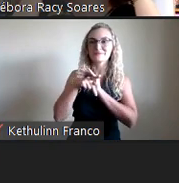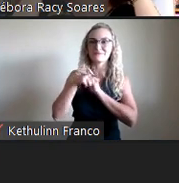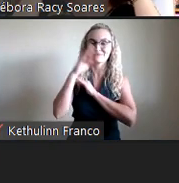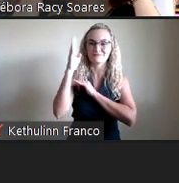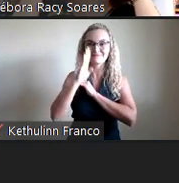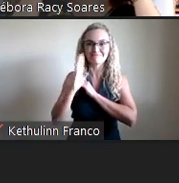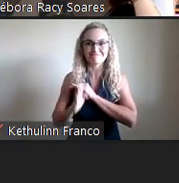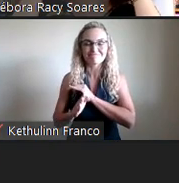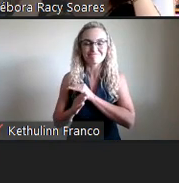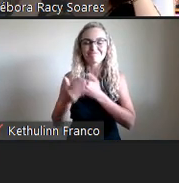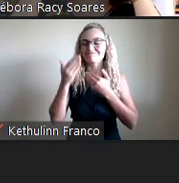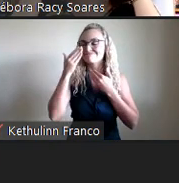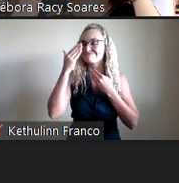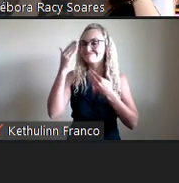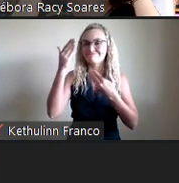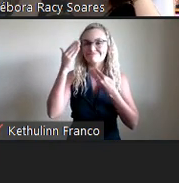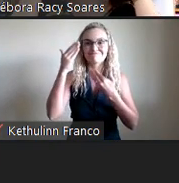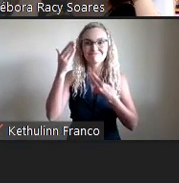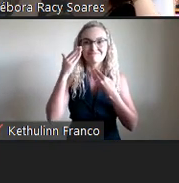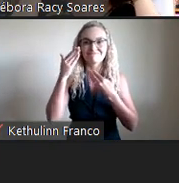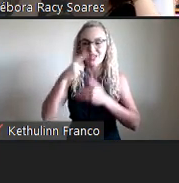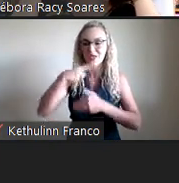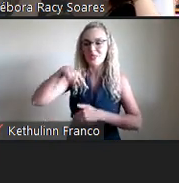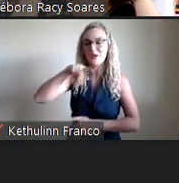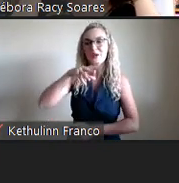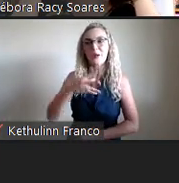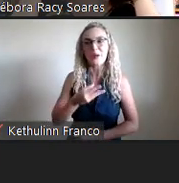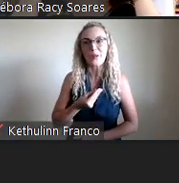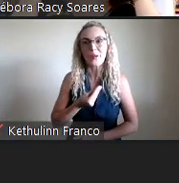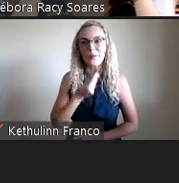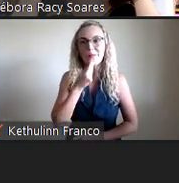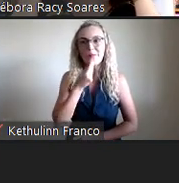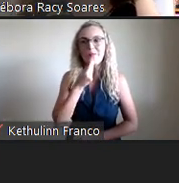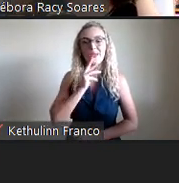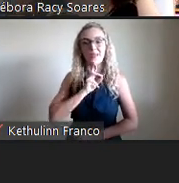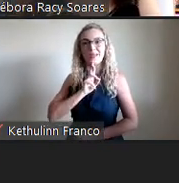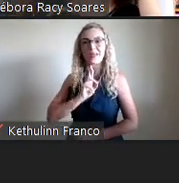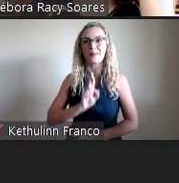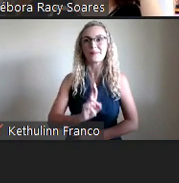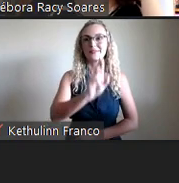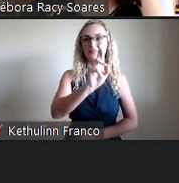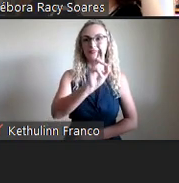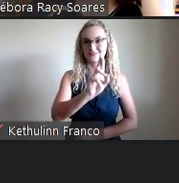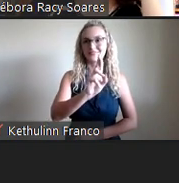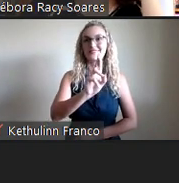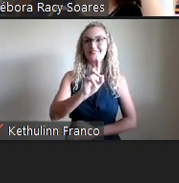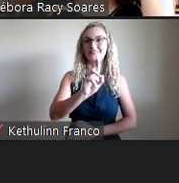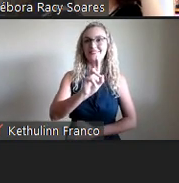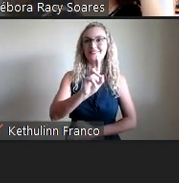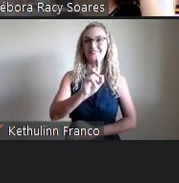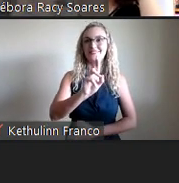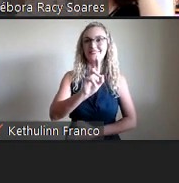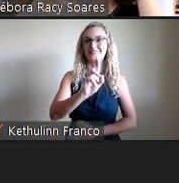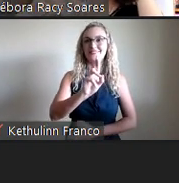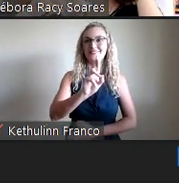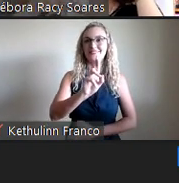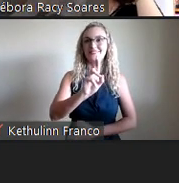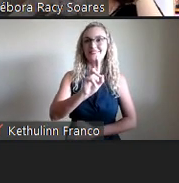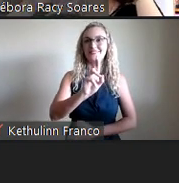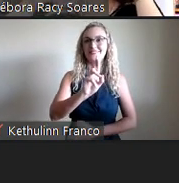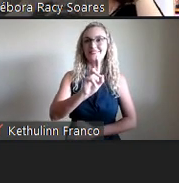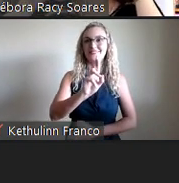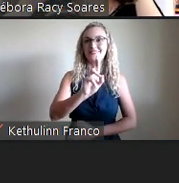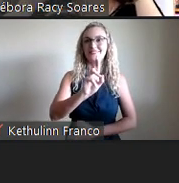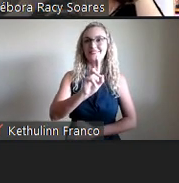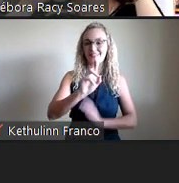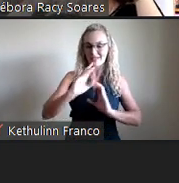agradecer pela essa oportunidade de poder representar, né, a comunidade surda e agradecer os nossos